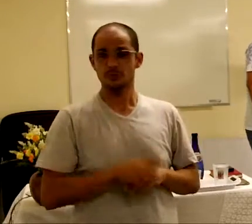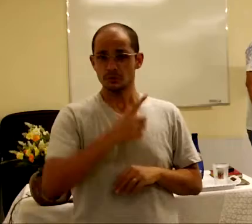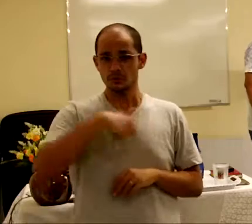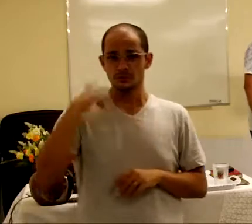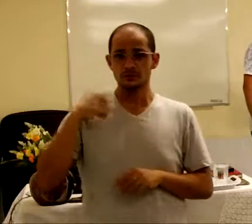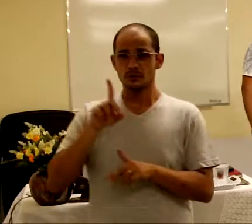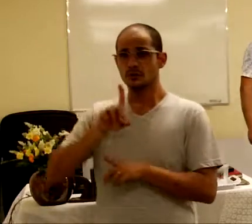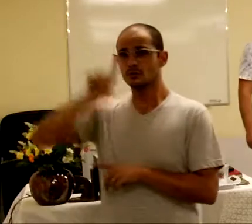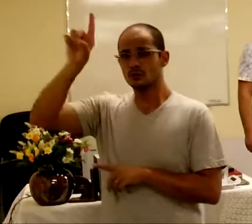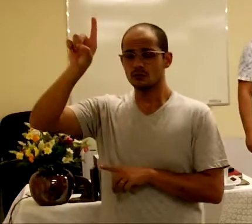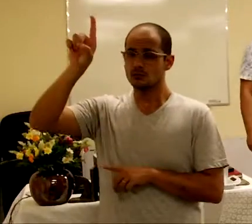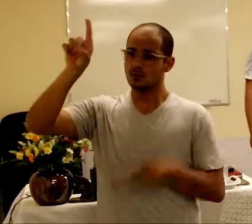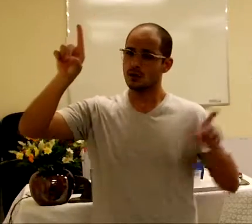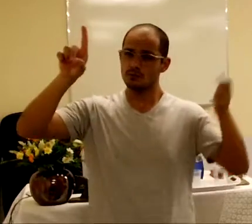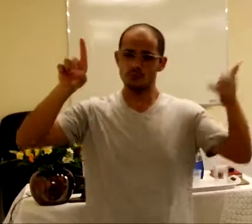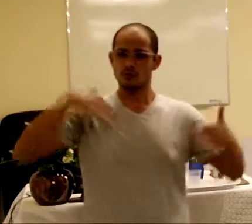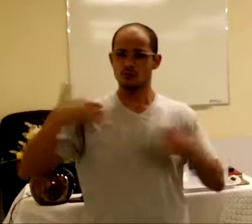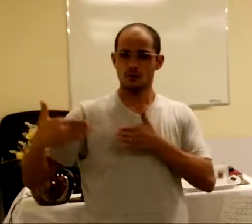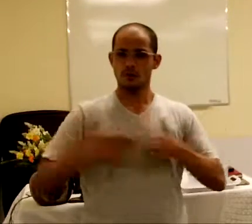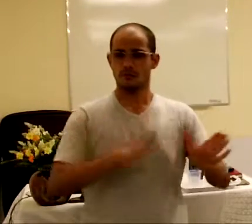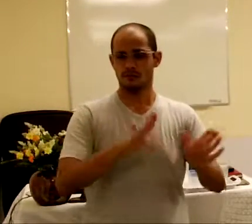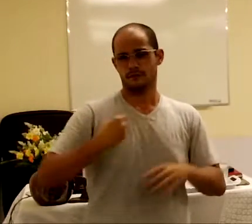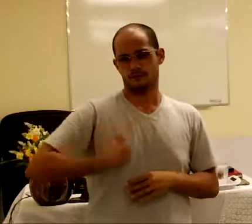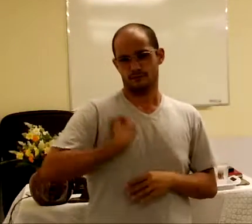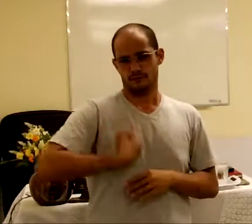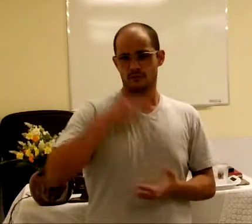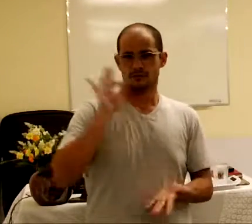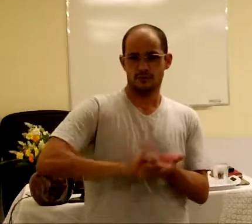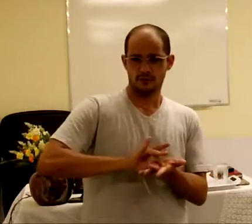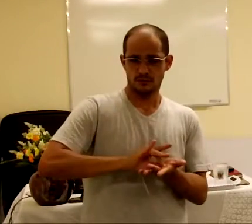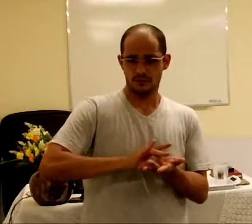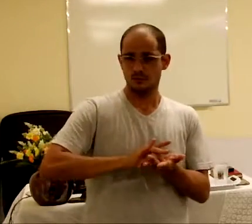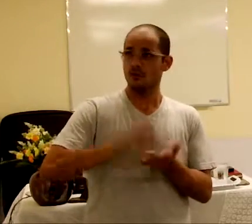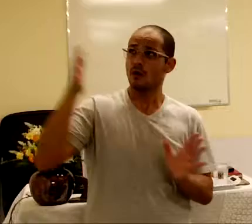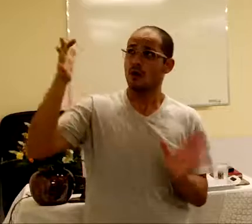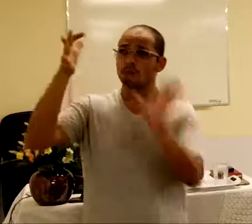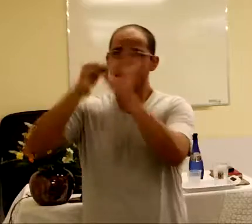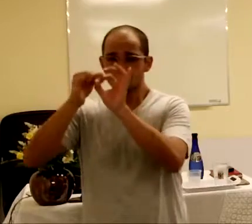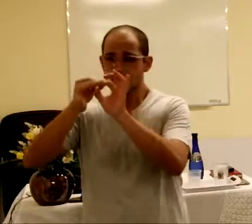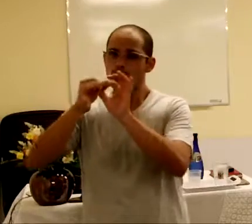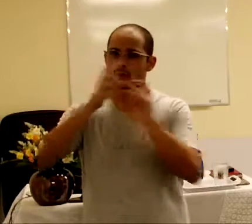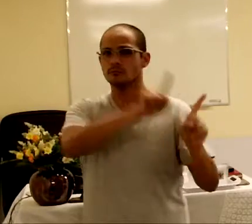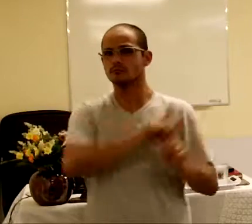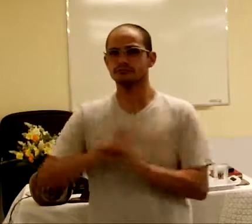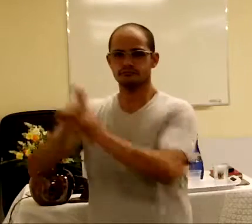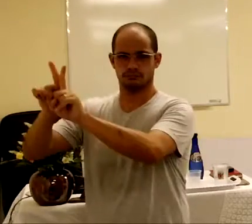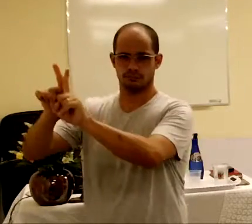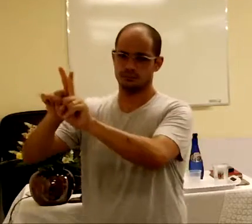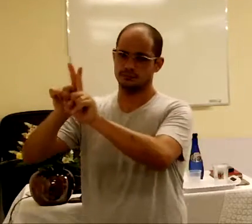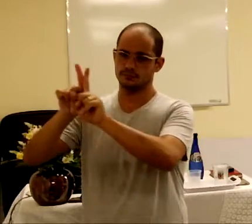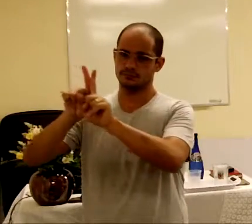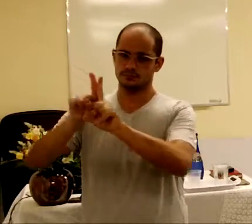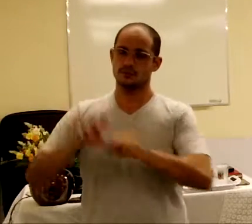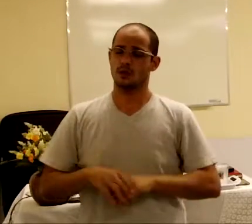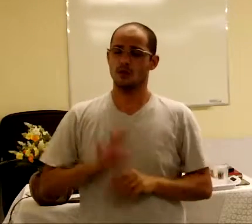dele. Ele mesmo diz, eu sou o caminho, a verdade e a vida. Ninguém vem ao Pai, senão por mim. Ou numa outra tradução, eu sou o caminho